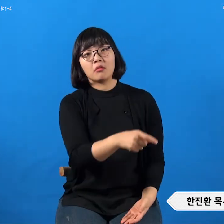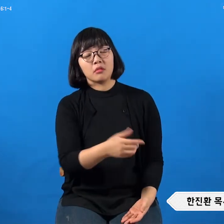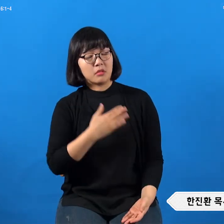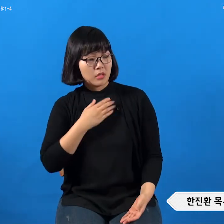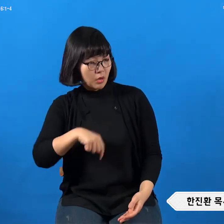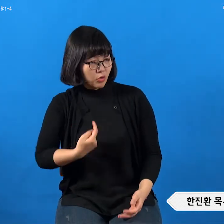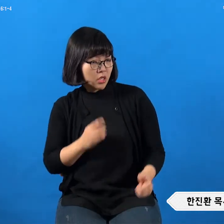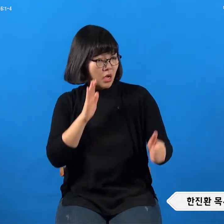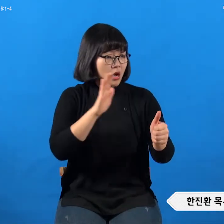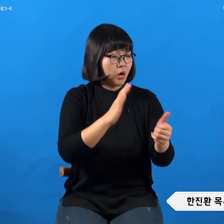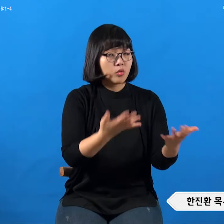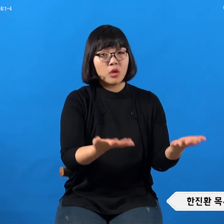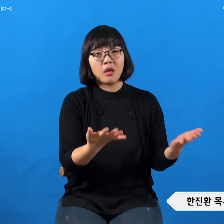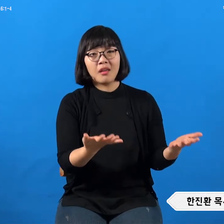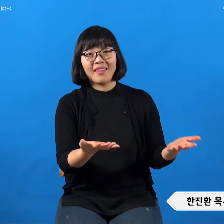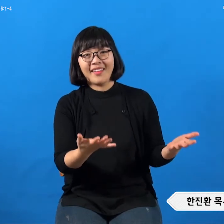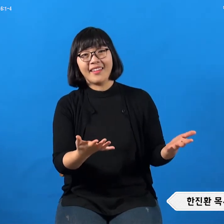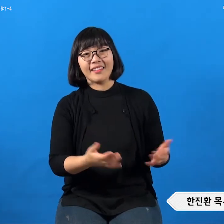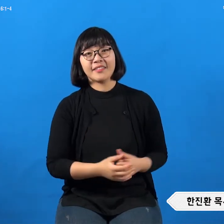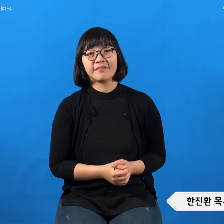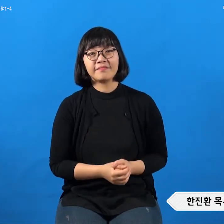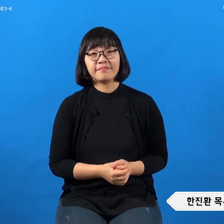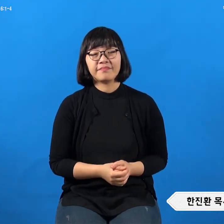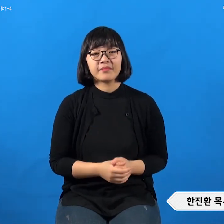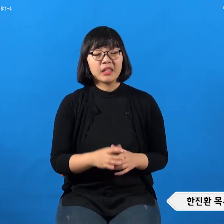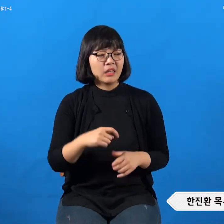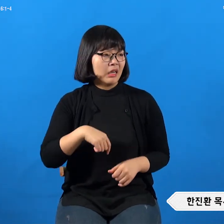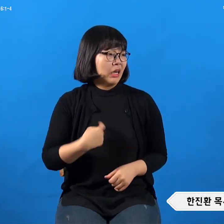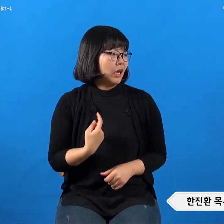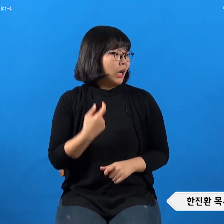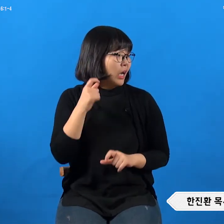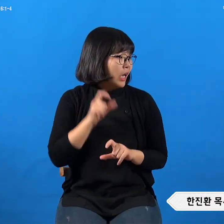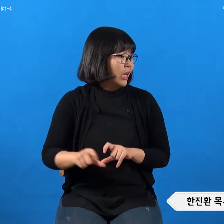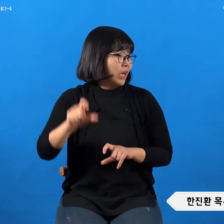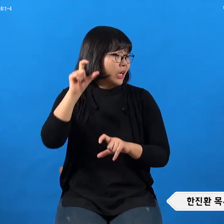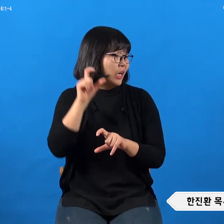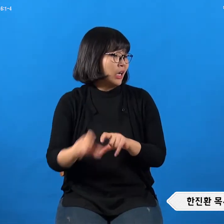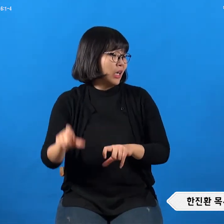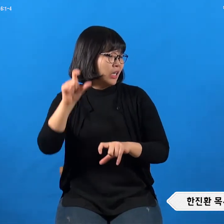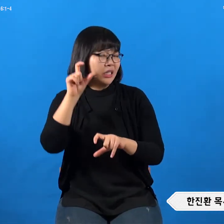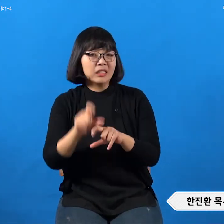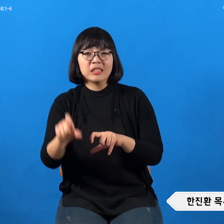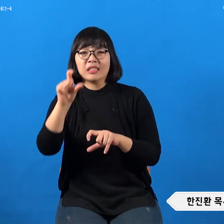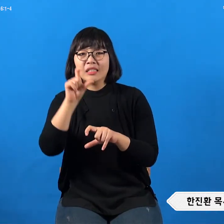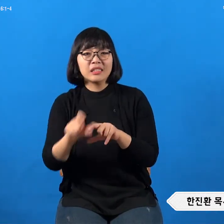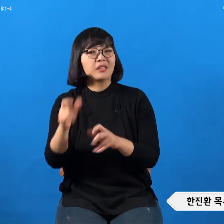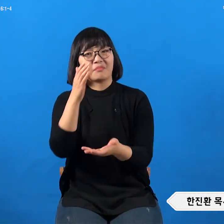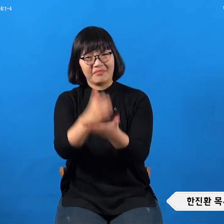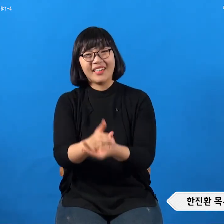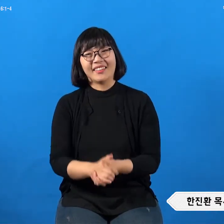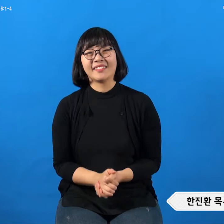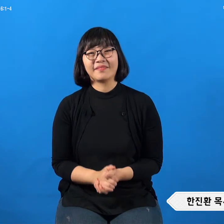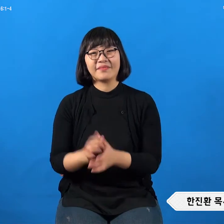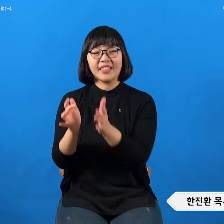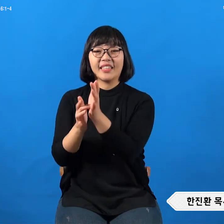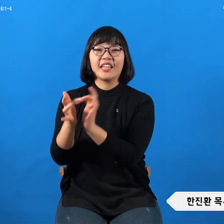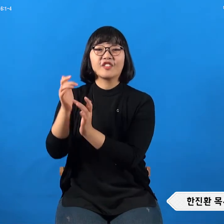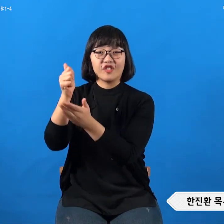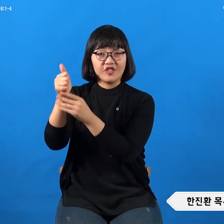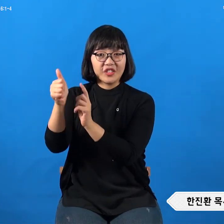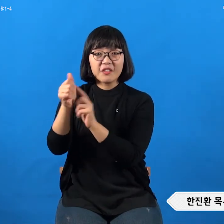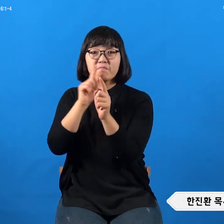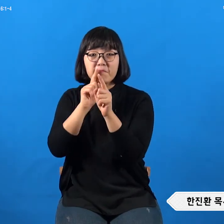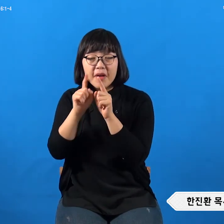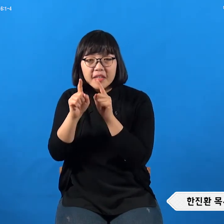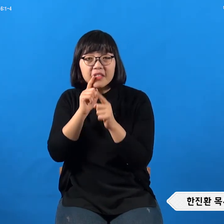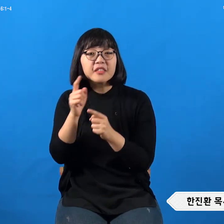자기가 다 얼싸 안아야 되는 것처럼 그렇게 고민하지 마십시오. 예수님도 가난한 자들은 항상